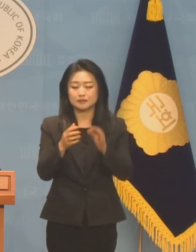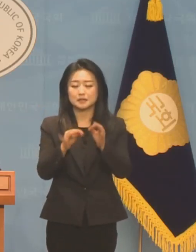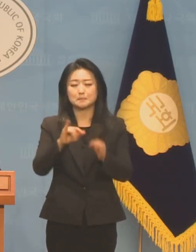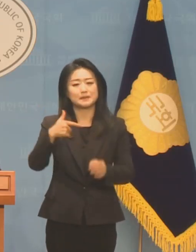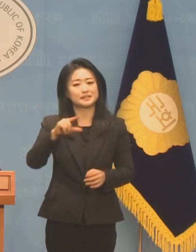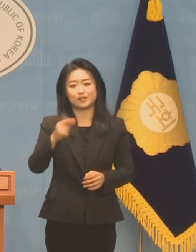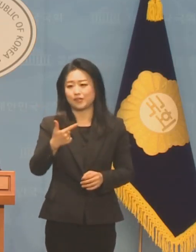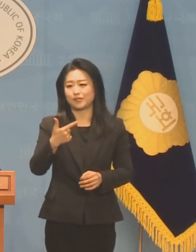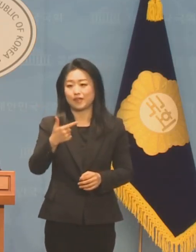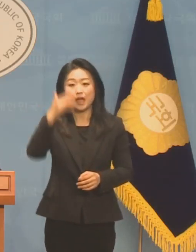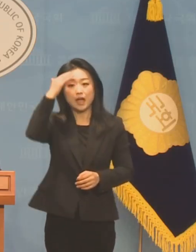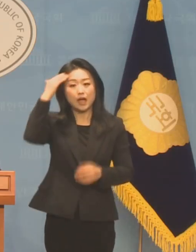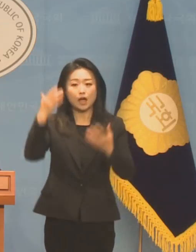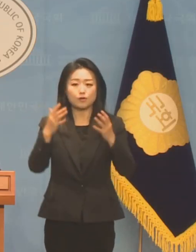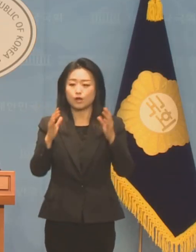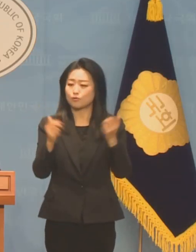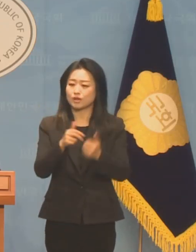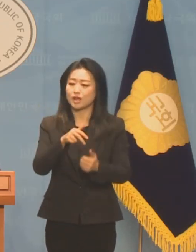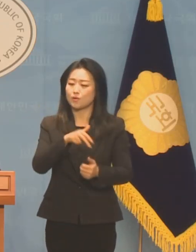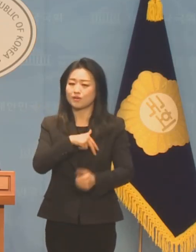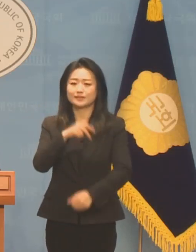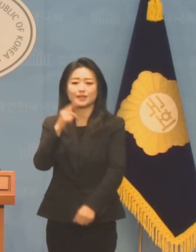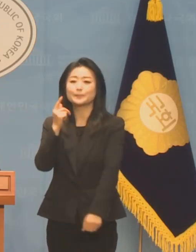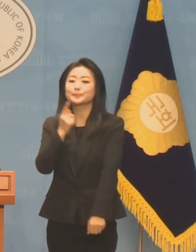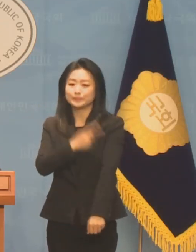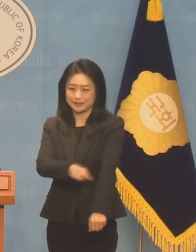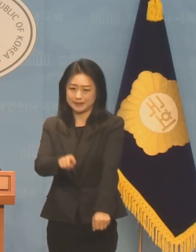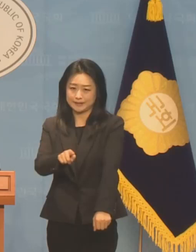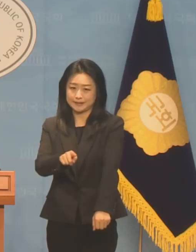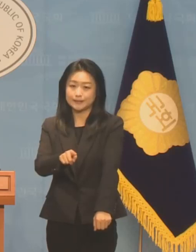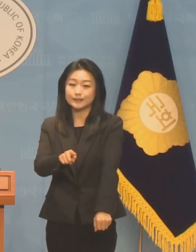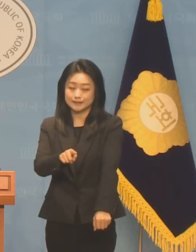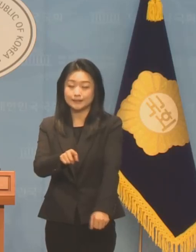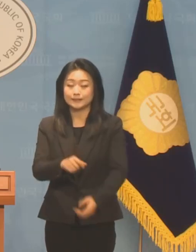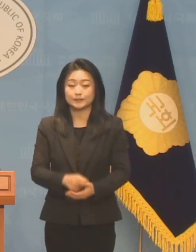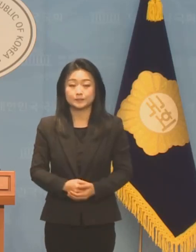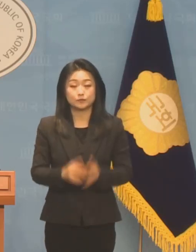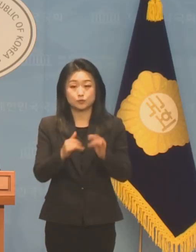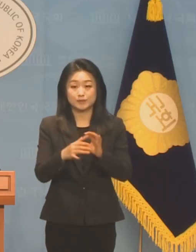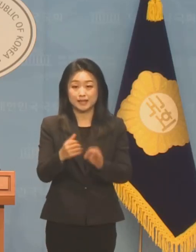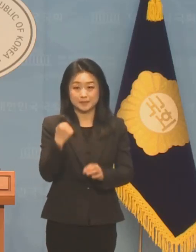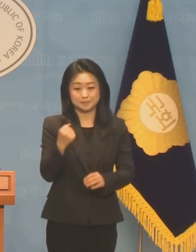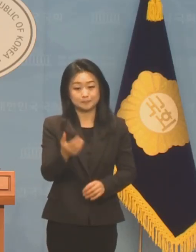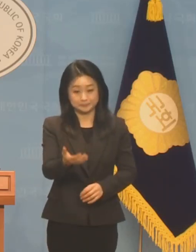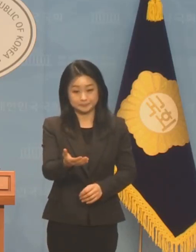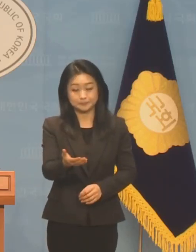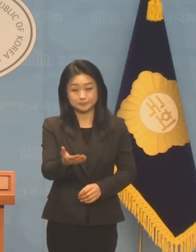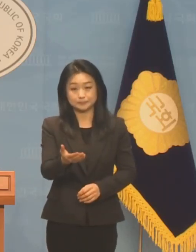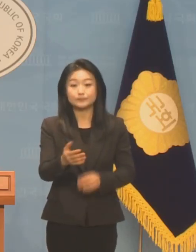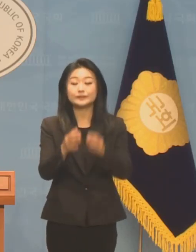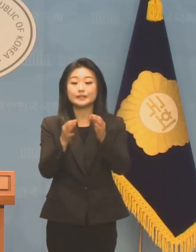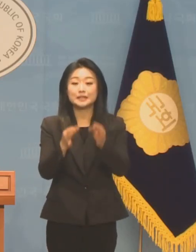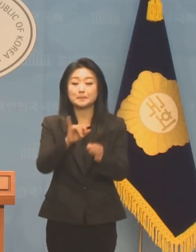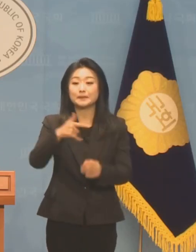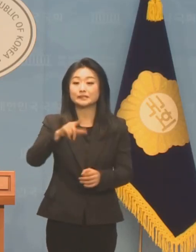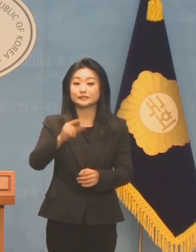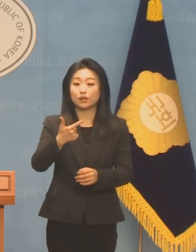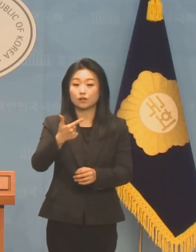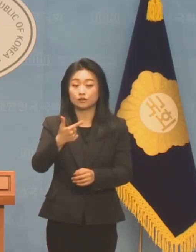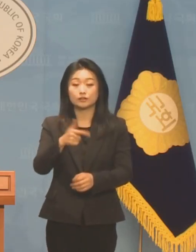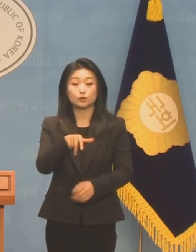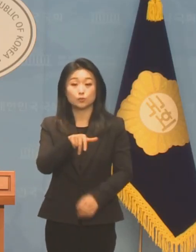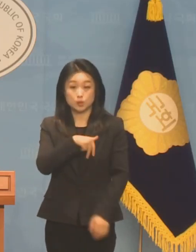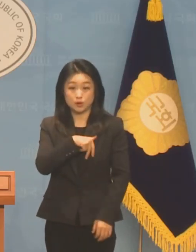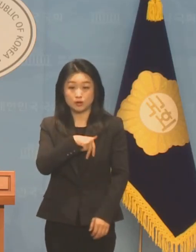이상 대한민국의 국회의원으로서의 자격이 없습니다. 국민의힘은 김민전 의원을